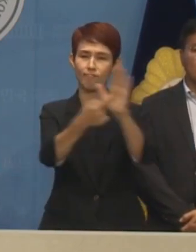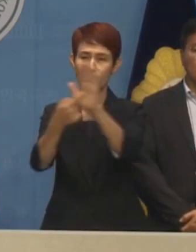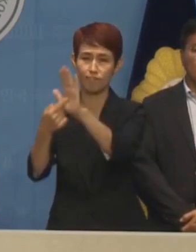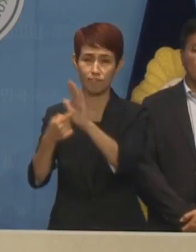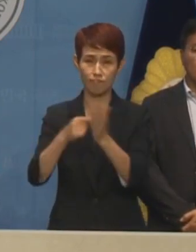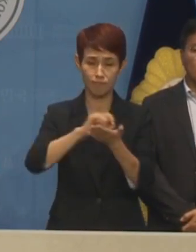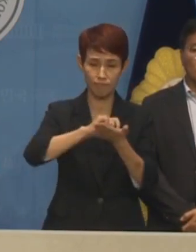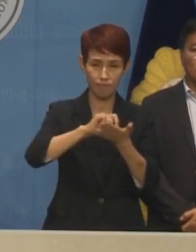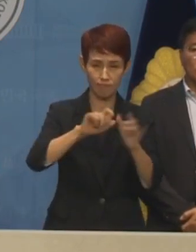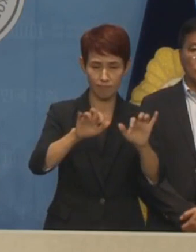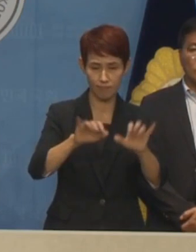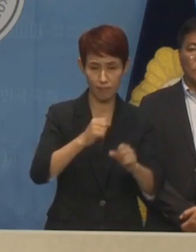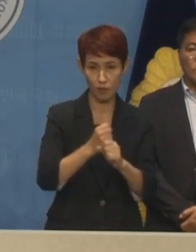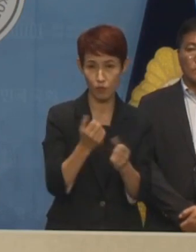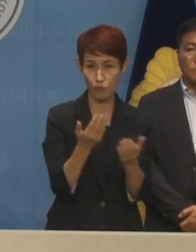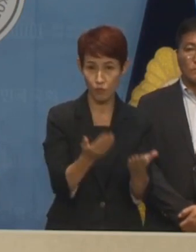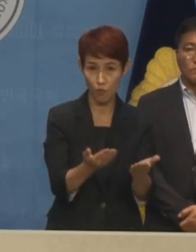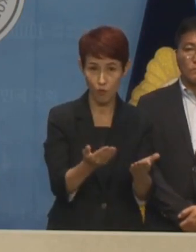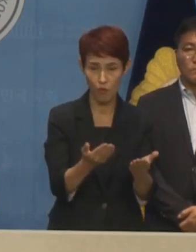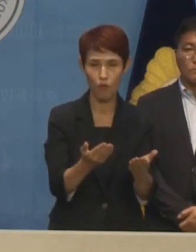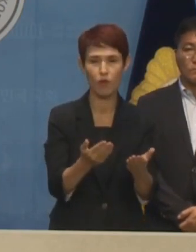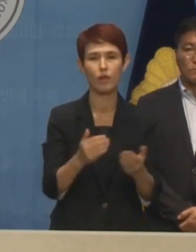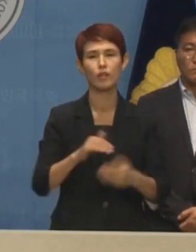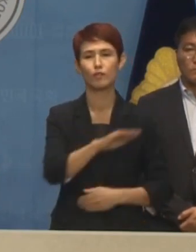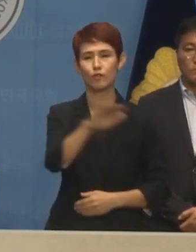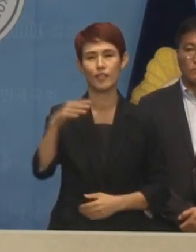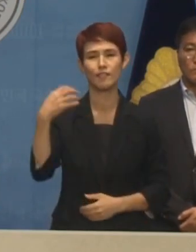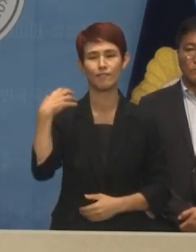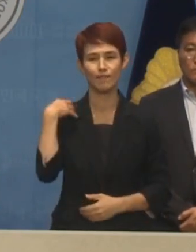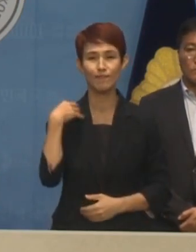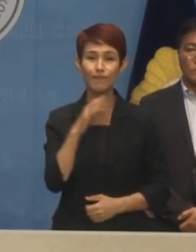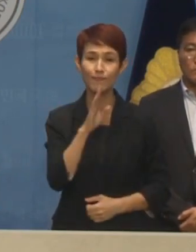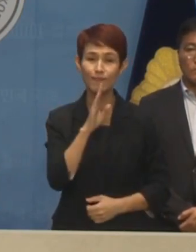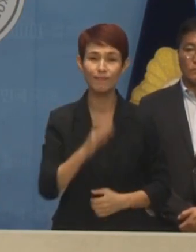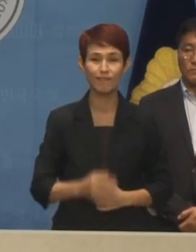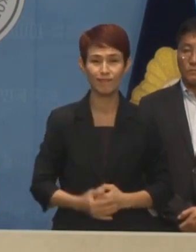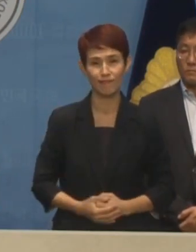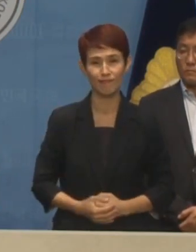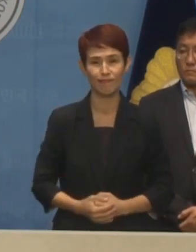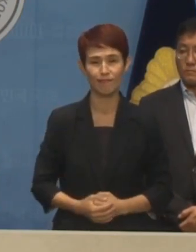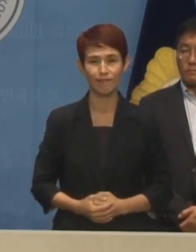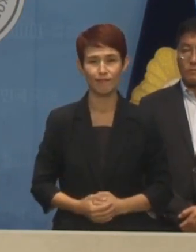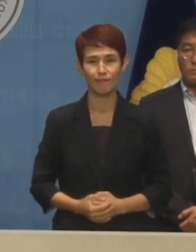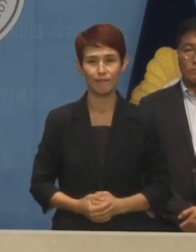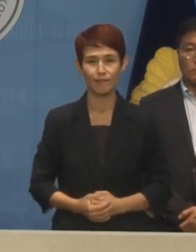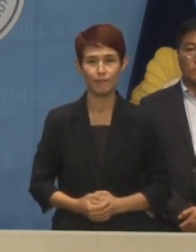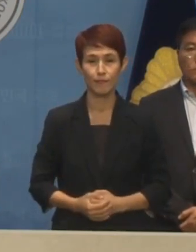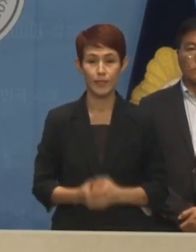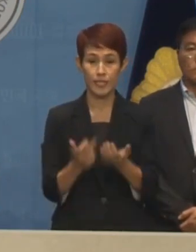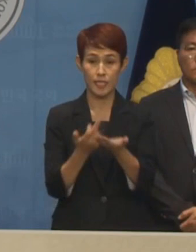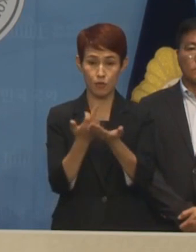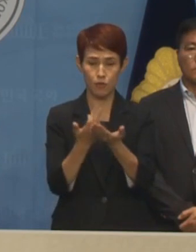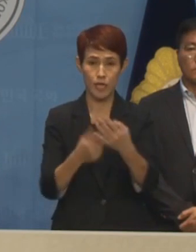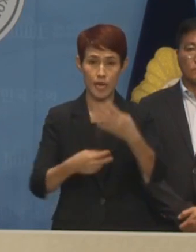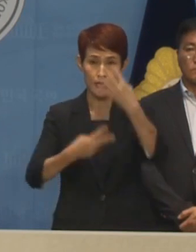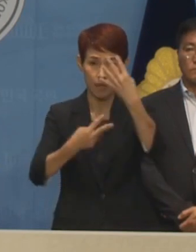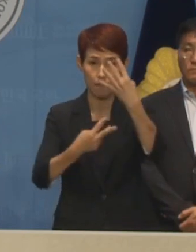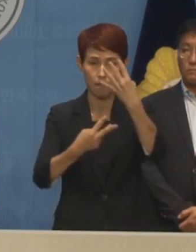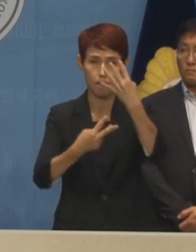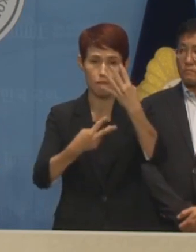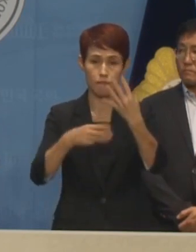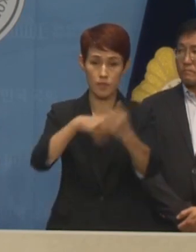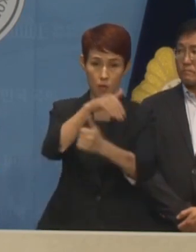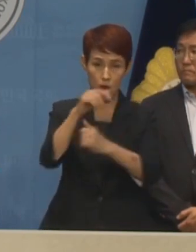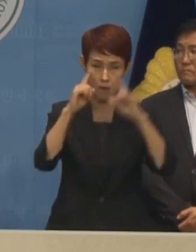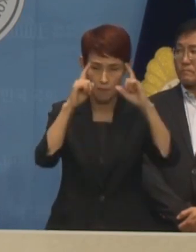것은 우리들이 과제이자 의무입니다. 이에 제주 4.3 기록물이